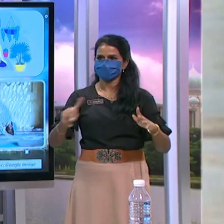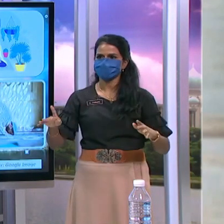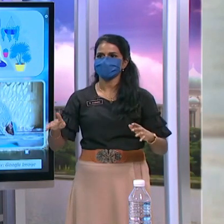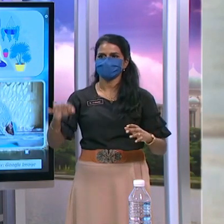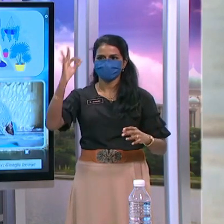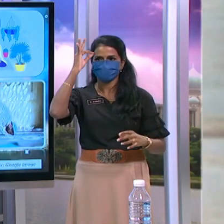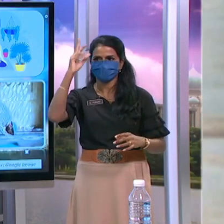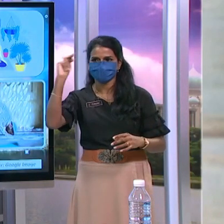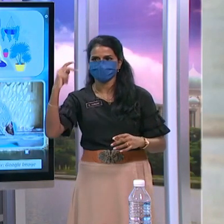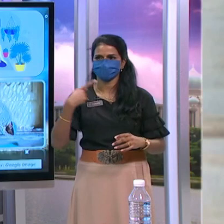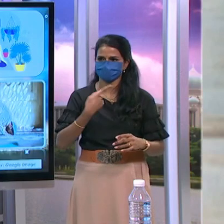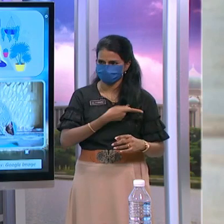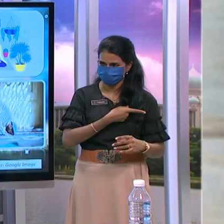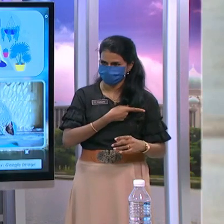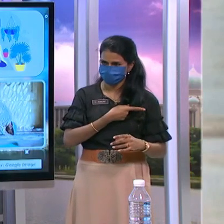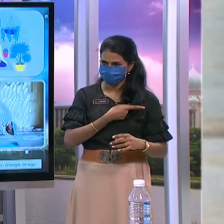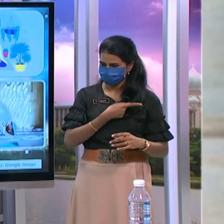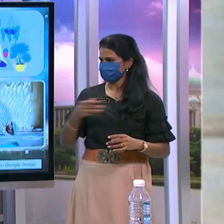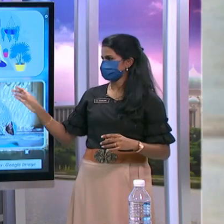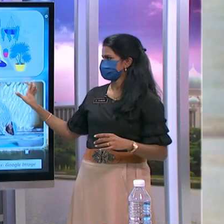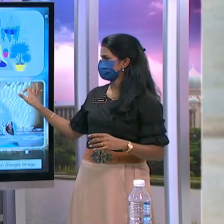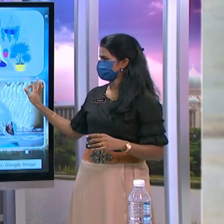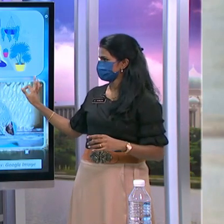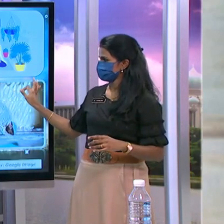Menenangkan fikiran kita. Okey, lagi.